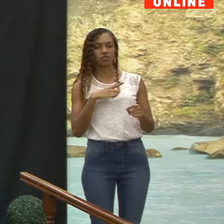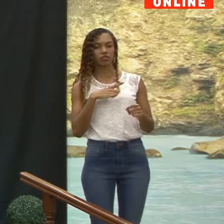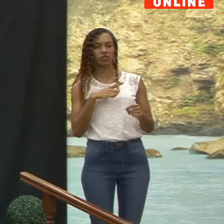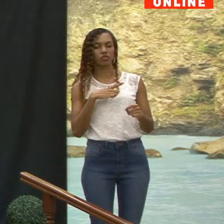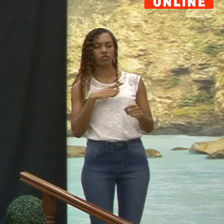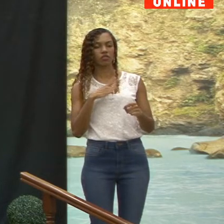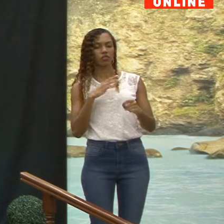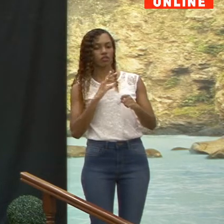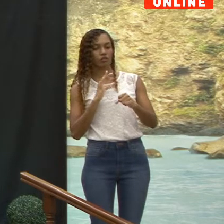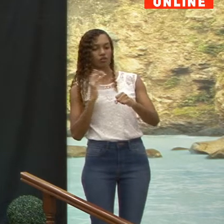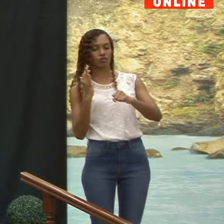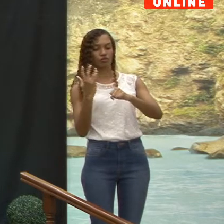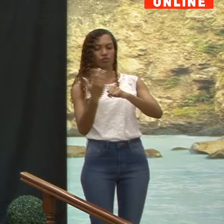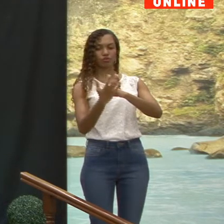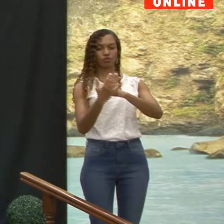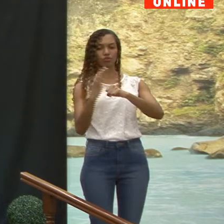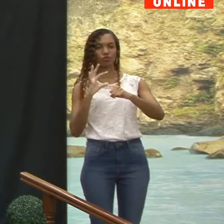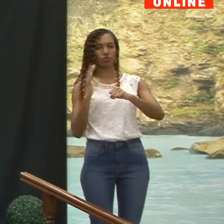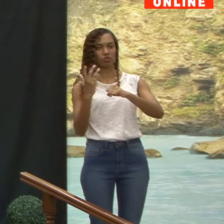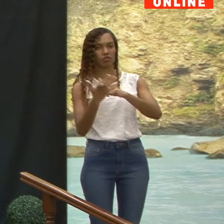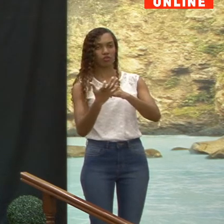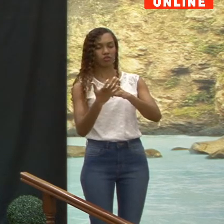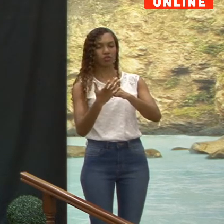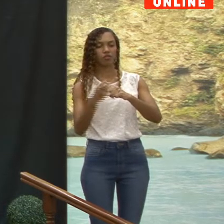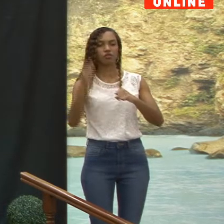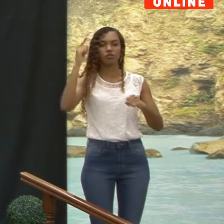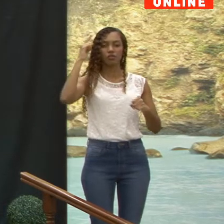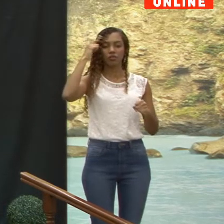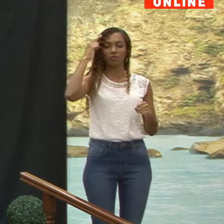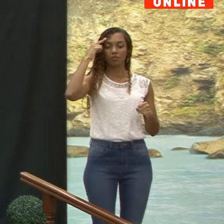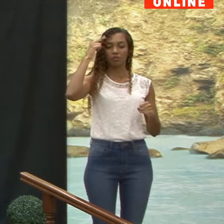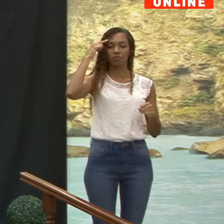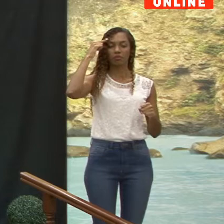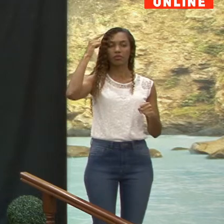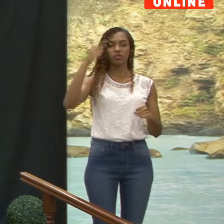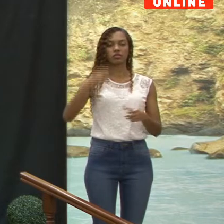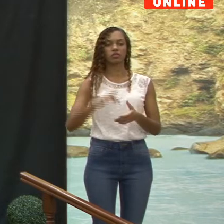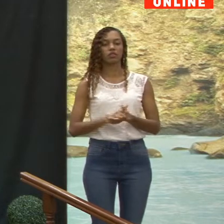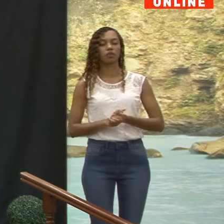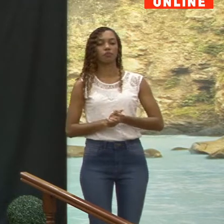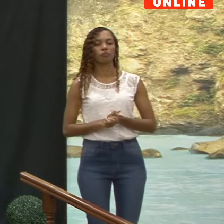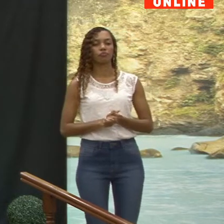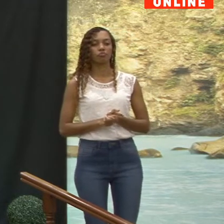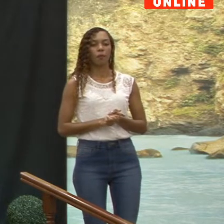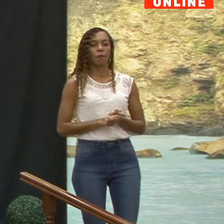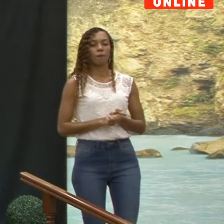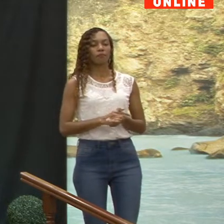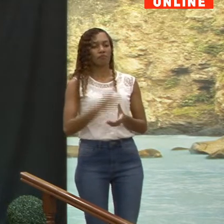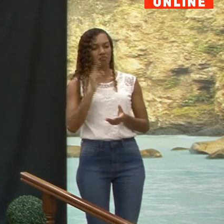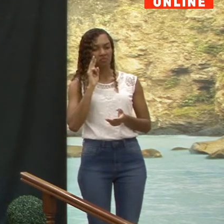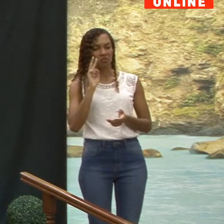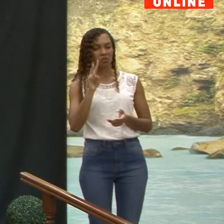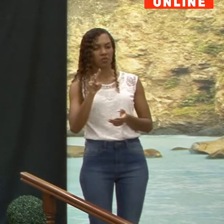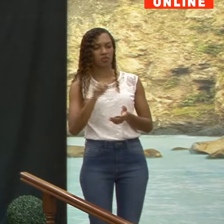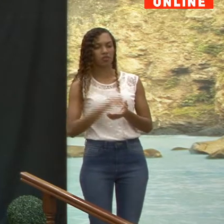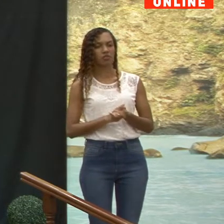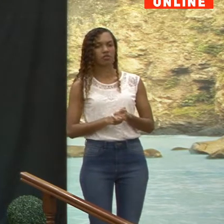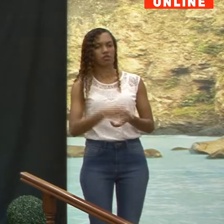uma Covid psicológica. E olha que é uma pessoa que tem